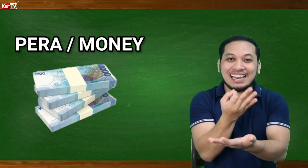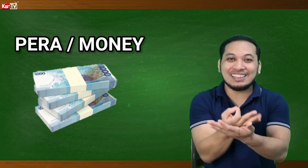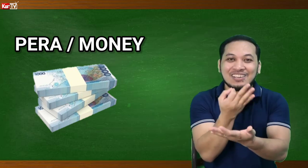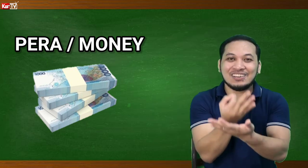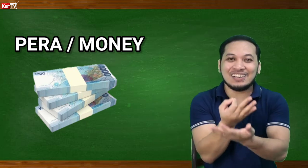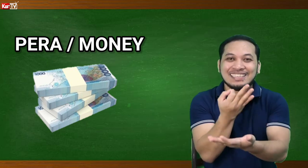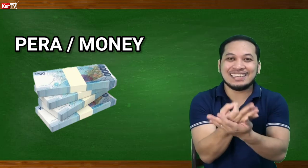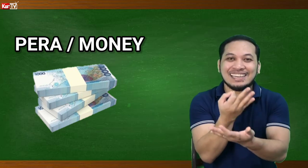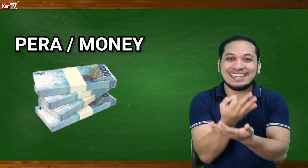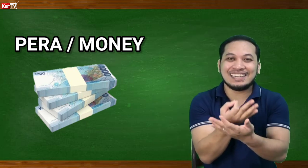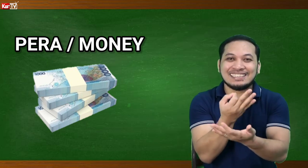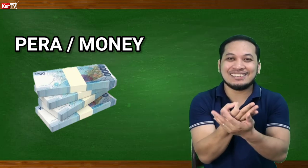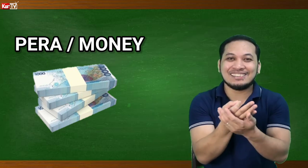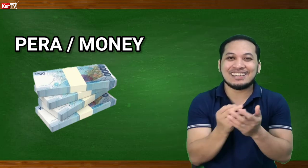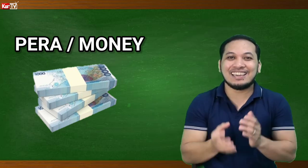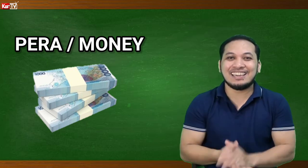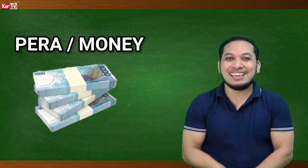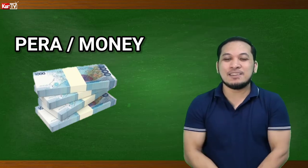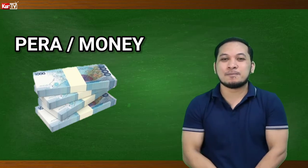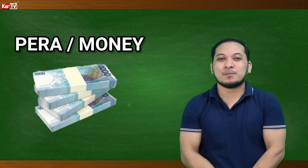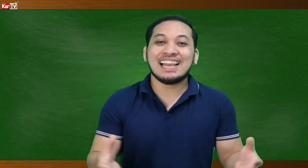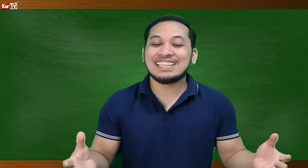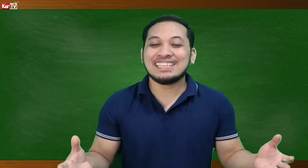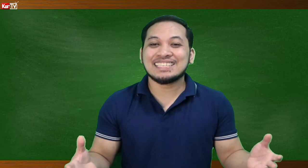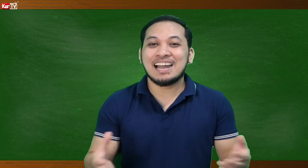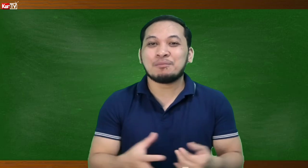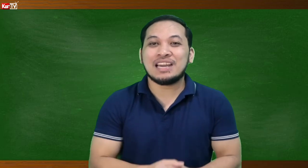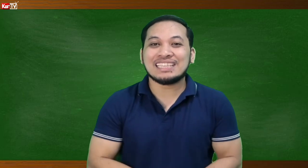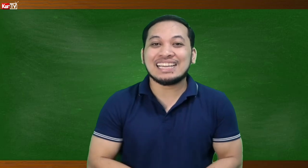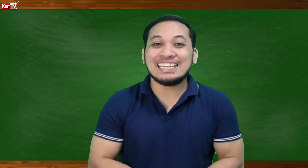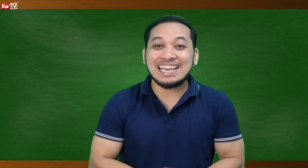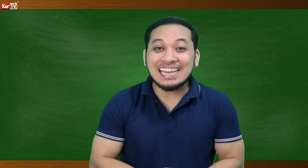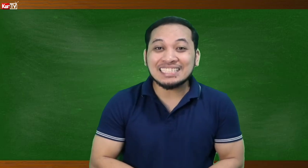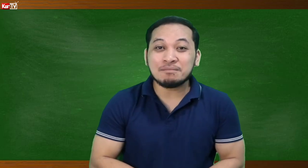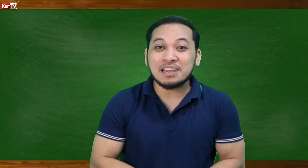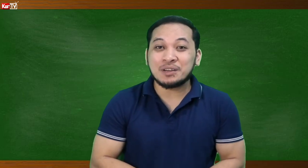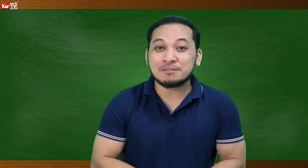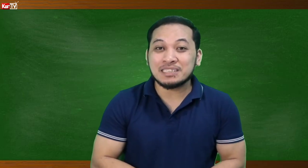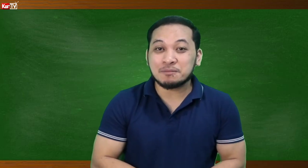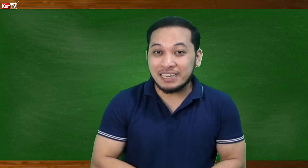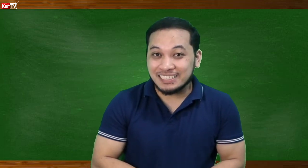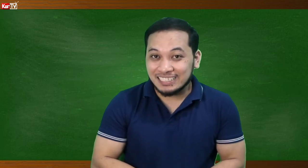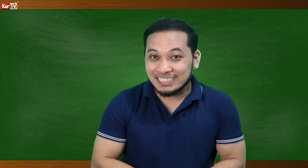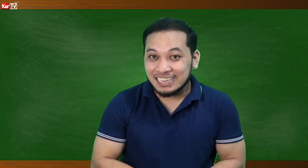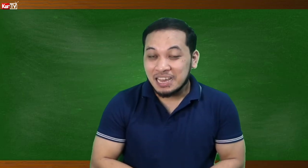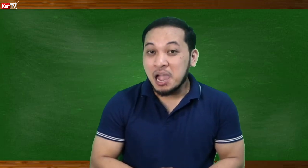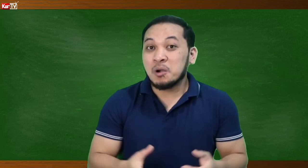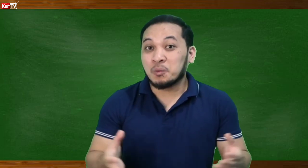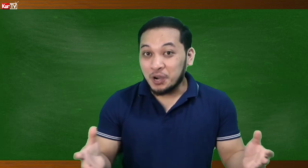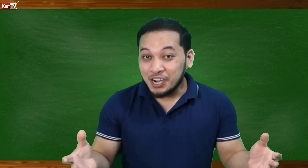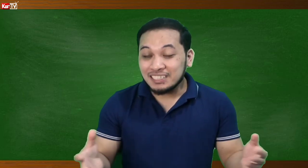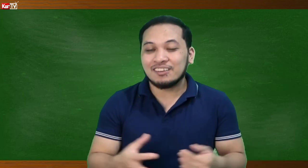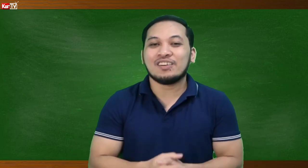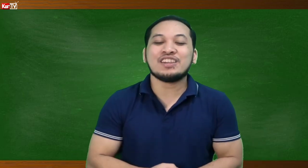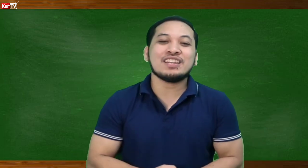Aguinaldo. Ayan. Okay. Isenyas na nga po natin ang ilan sa mga Christmas specials words. O ngayon